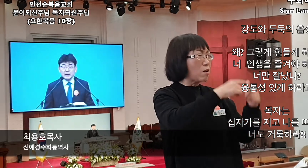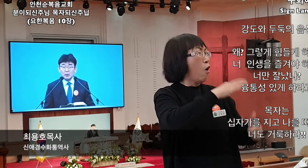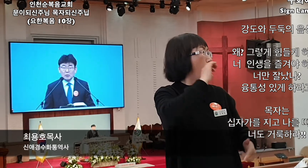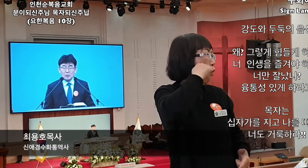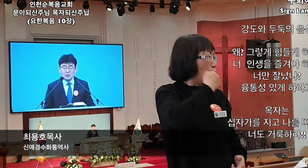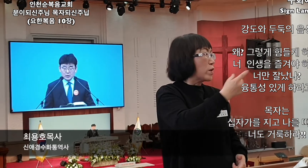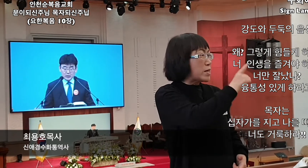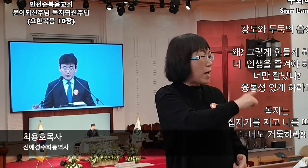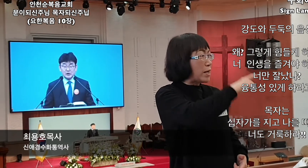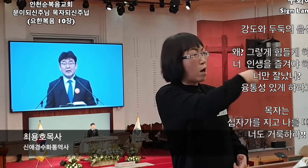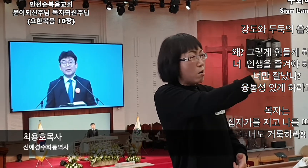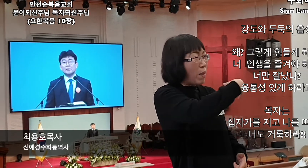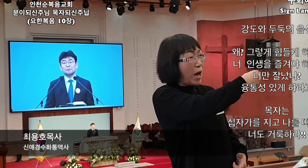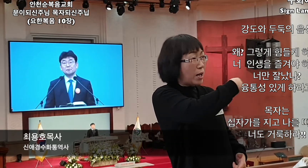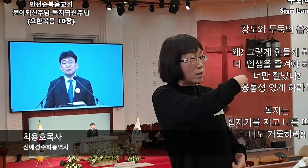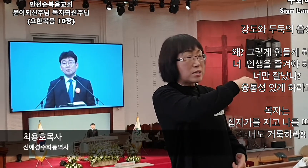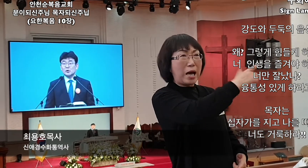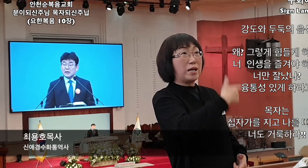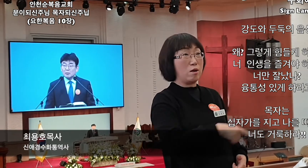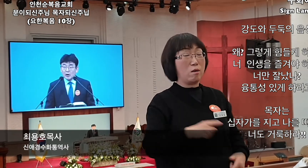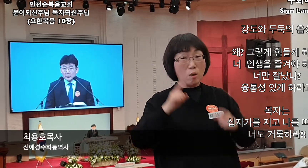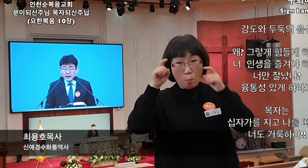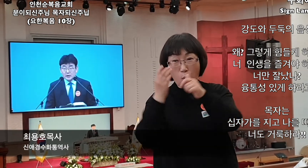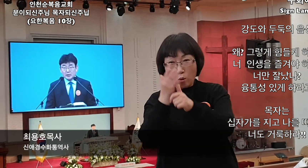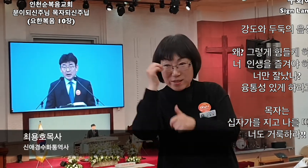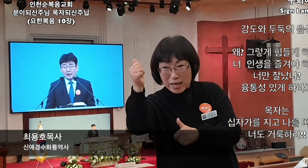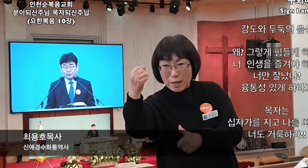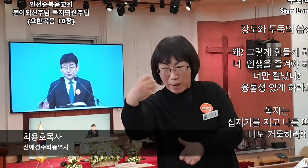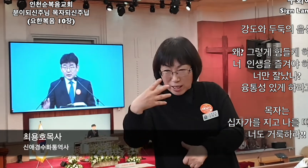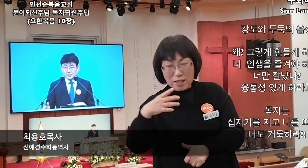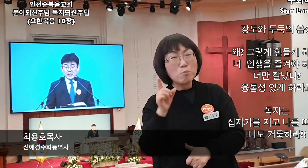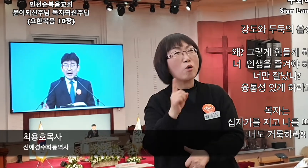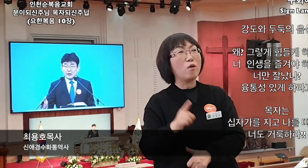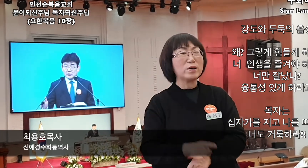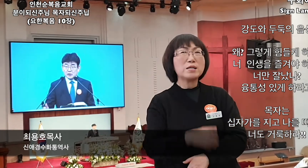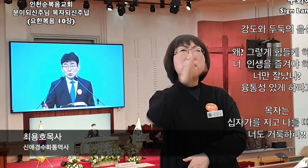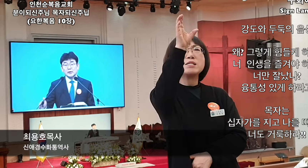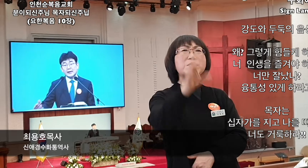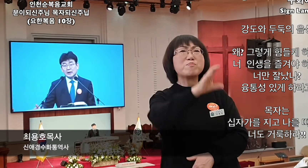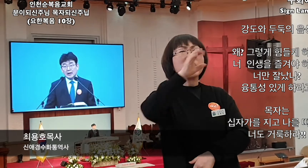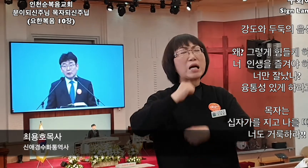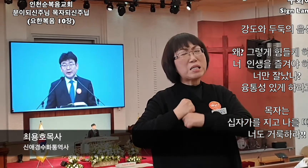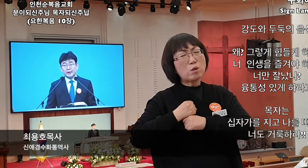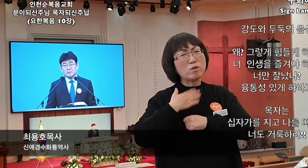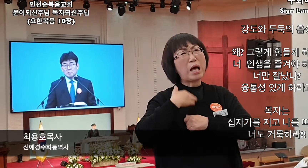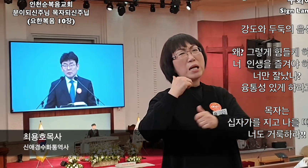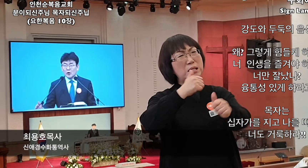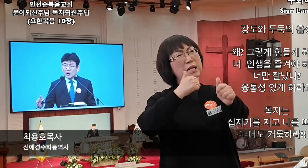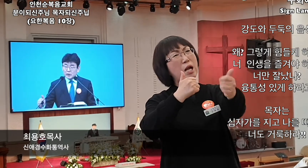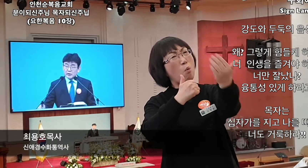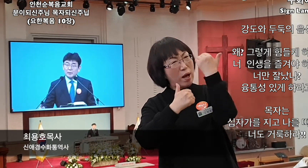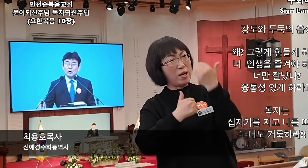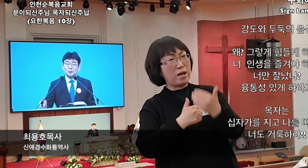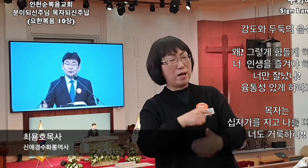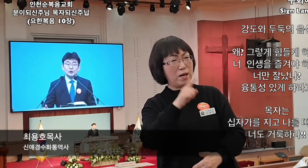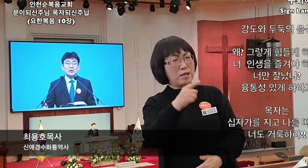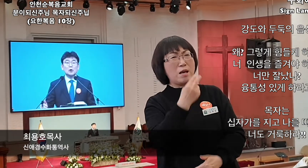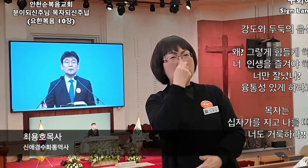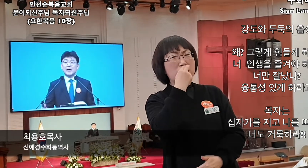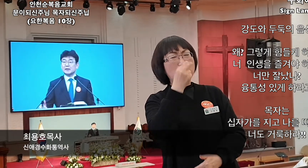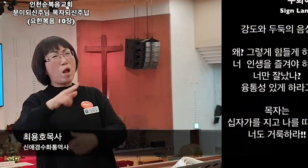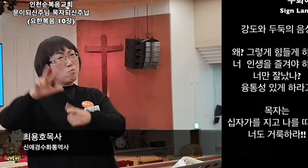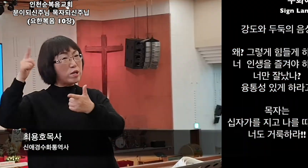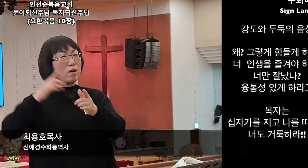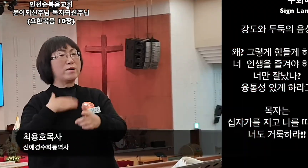어렵게 사냐고 그렇게 묻지 않아요. 목자는 뭐라고 얘기하십니까? 십자가를 지고 나를 따르라고 얘기해요. 너 네 생명을